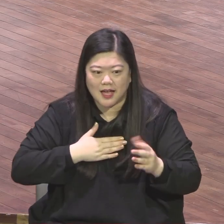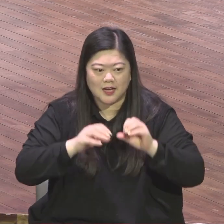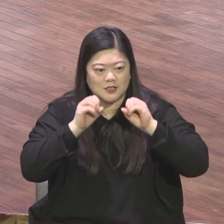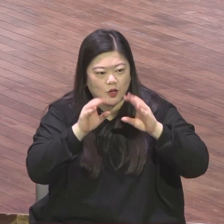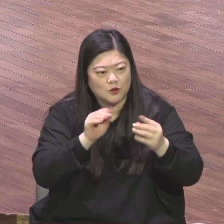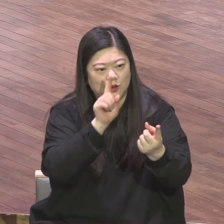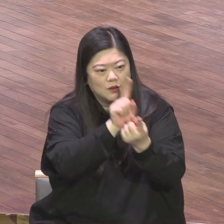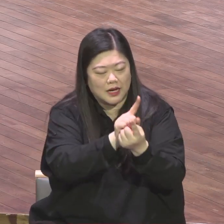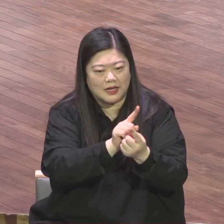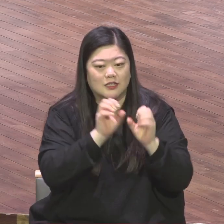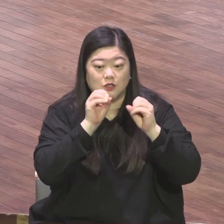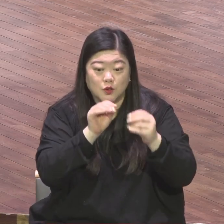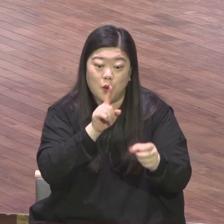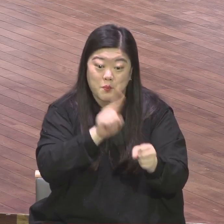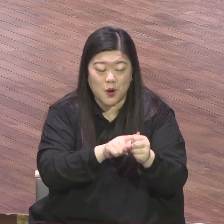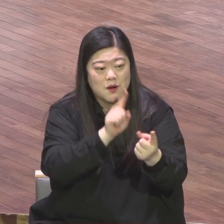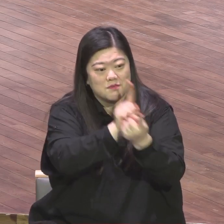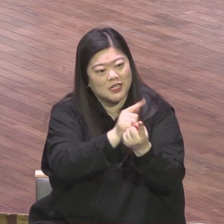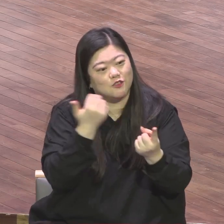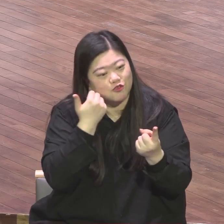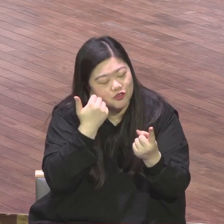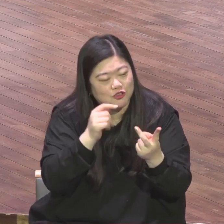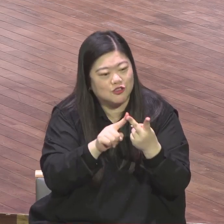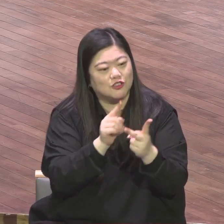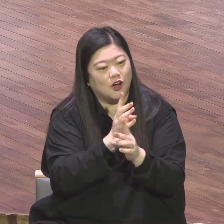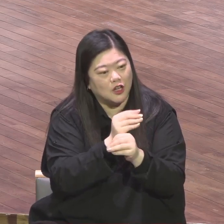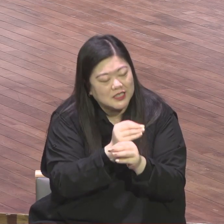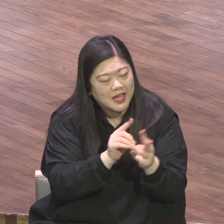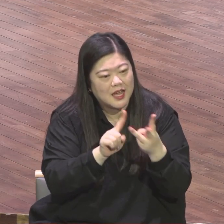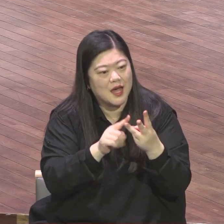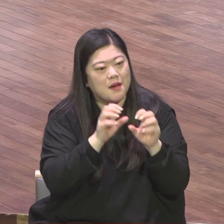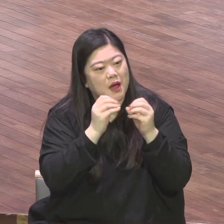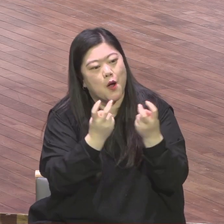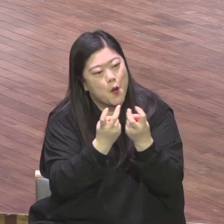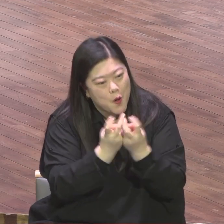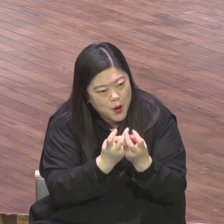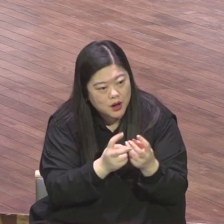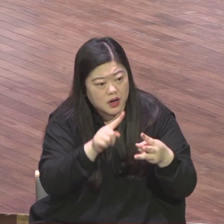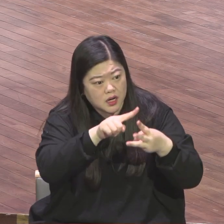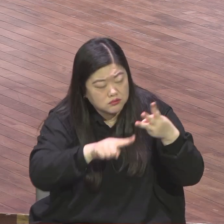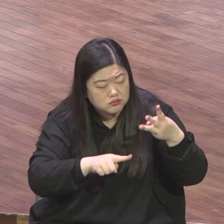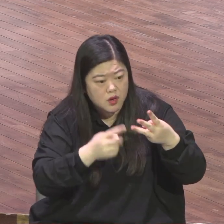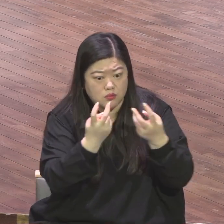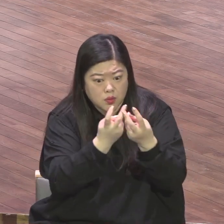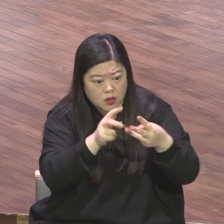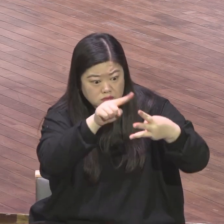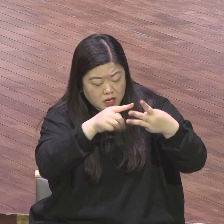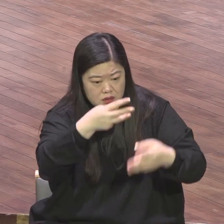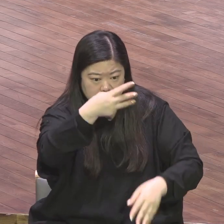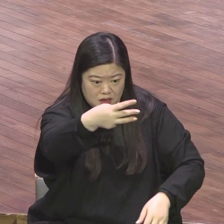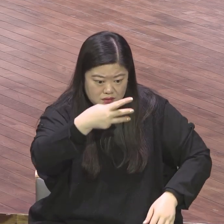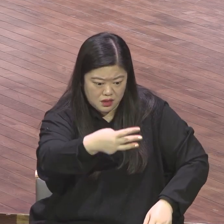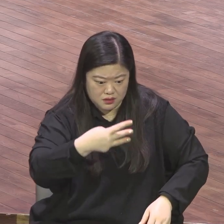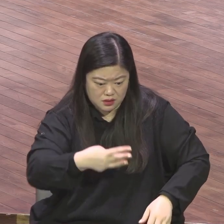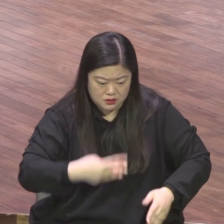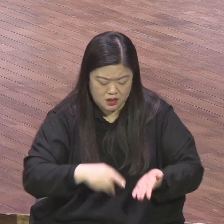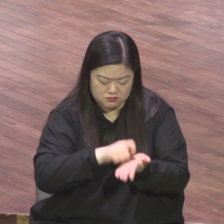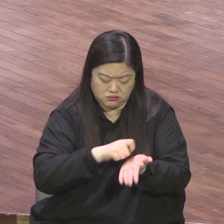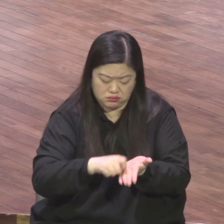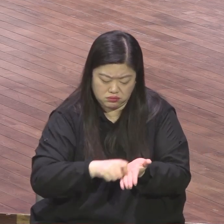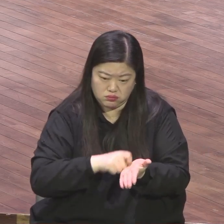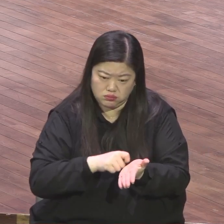것이 중요합니다. 움직이는 게 중요해요. 움직여 복음운동의 플랫폼 현장 회복의 플랫폼